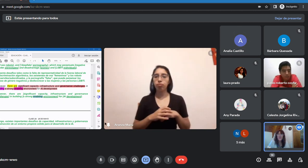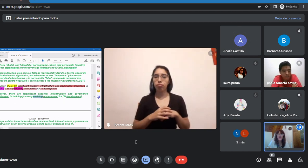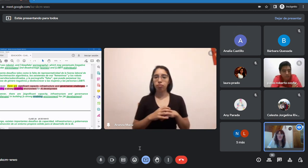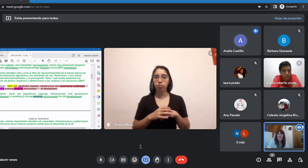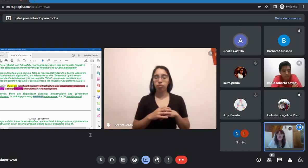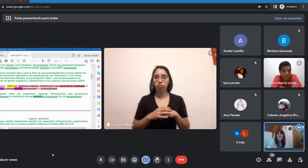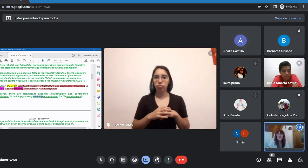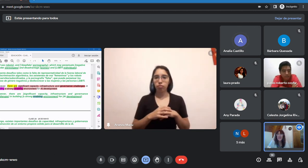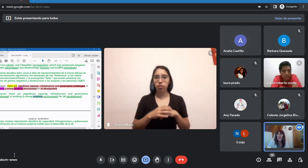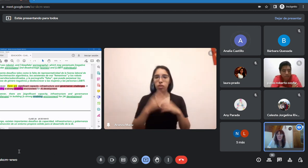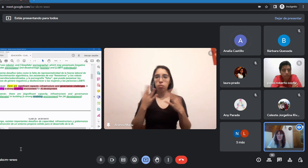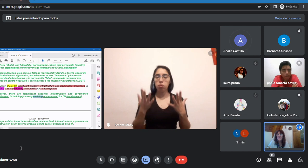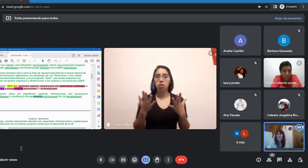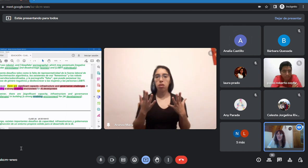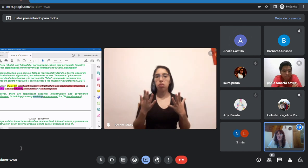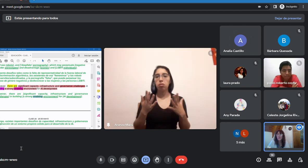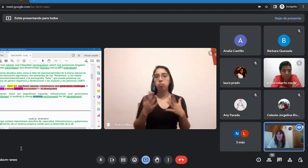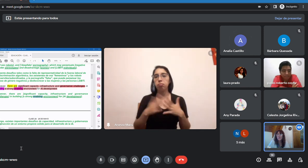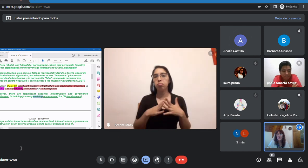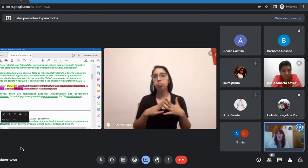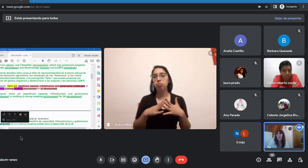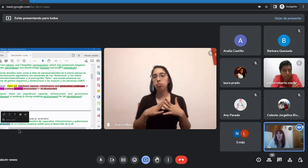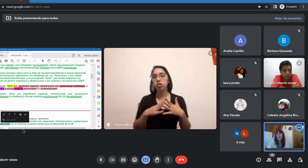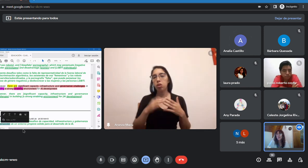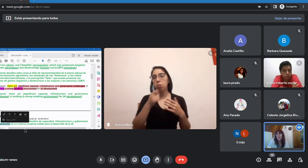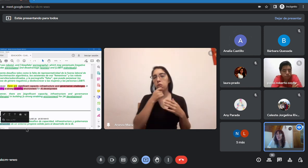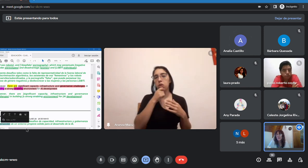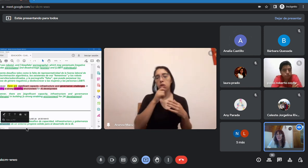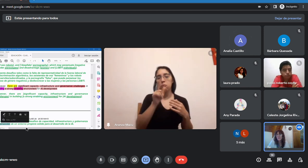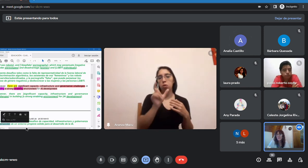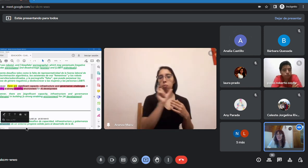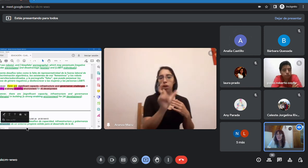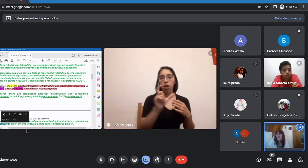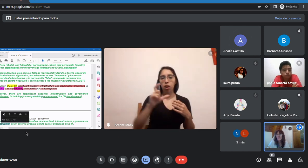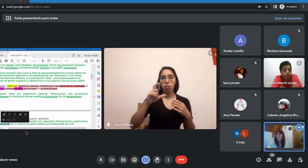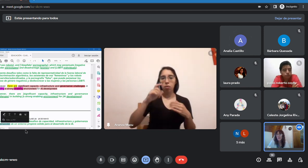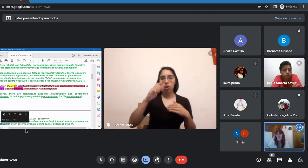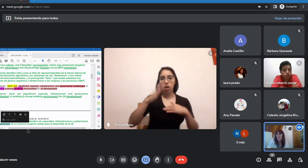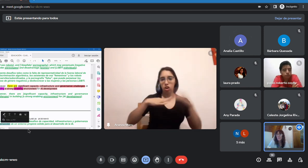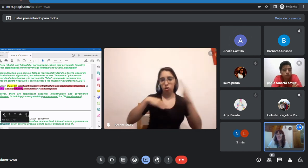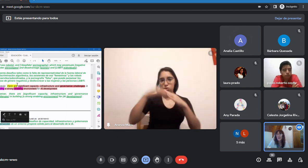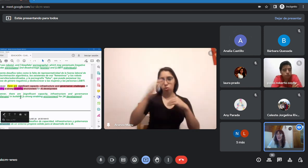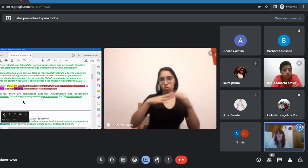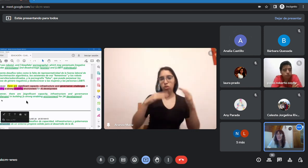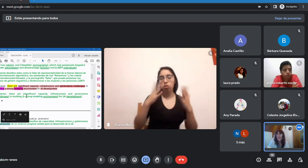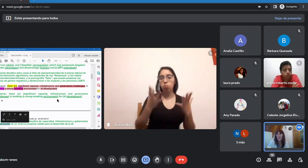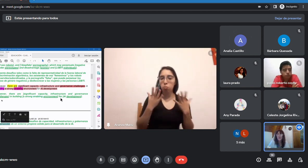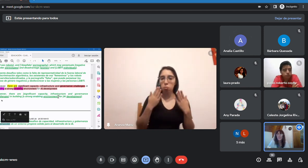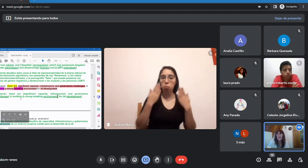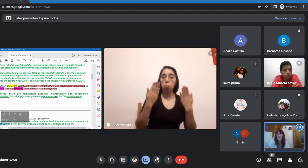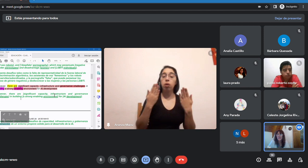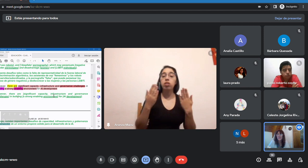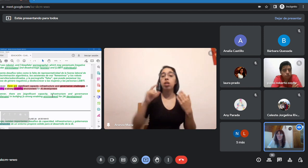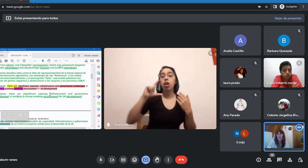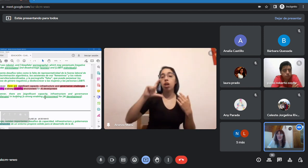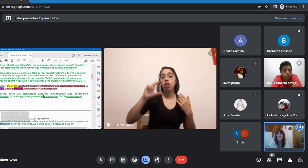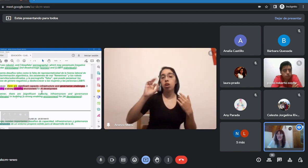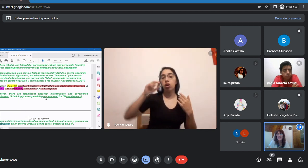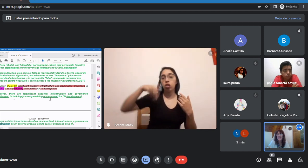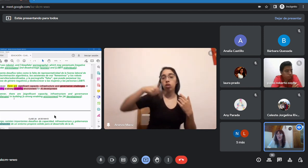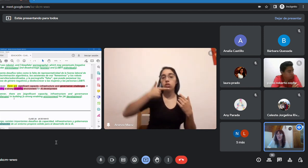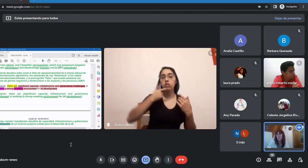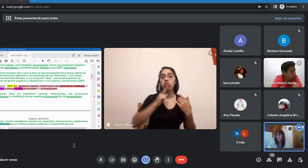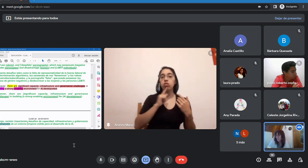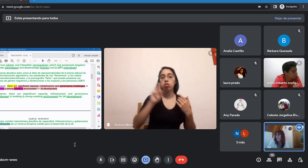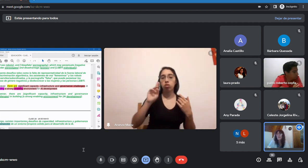¿Alguna diferencia? Acá puede ser construcción o construir, ¿sí? Esto lo voy a corregir para que combine con esto, porque acá dice